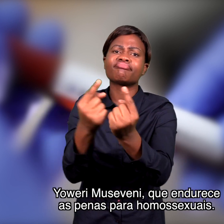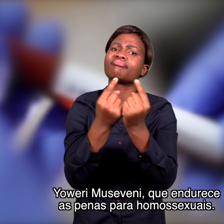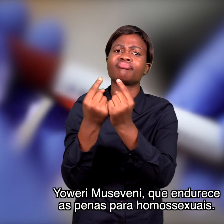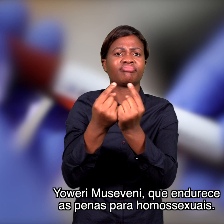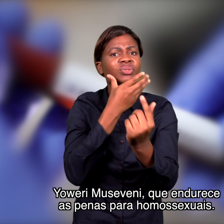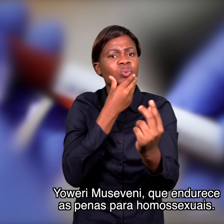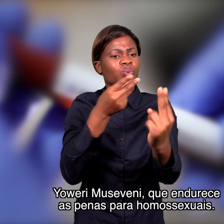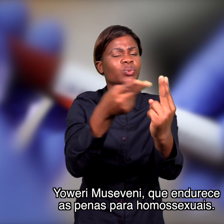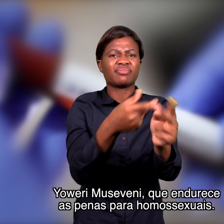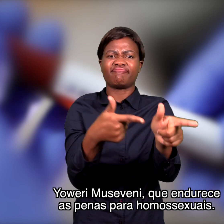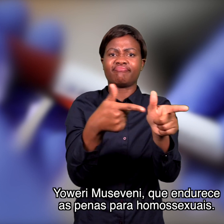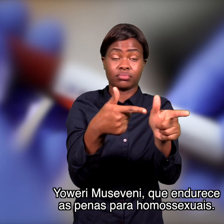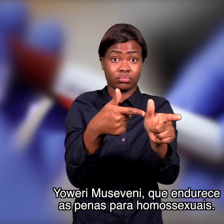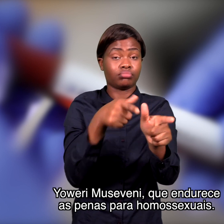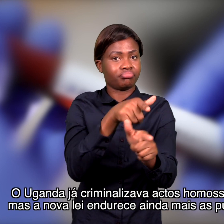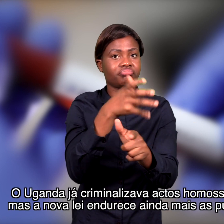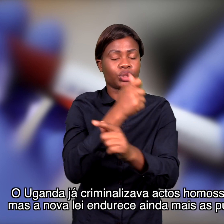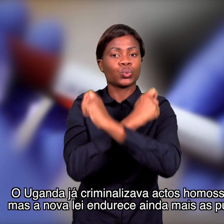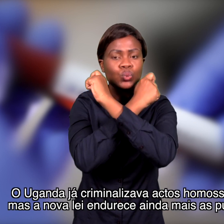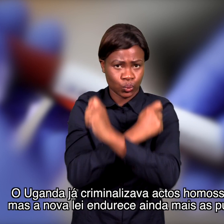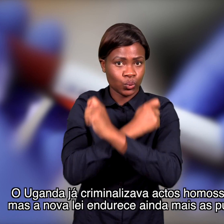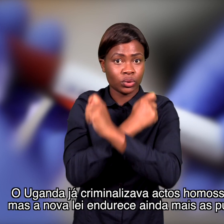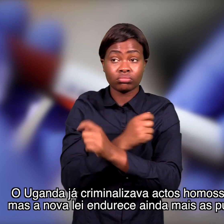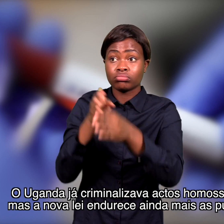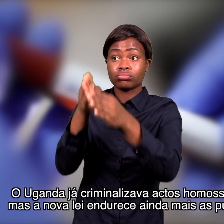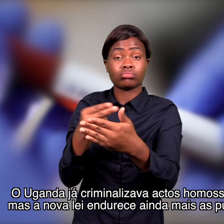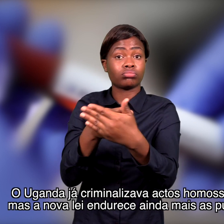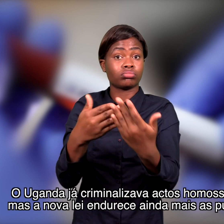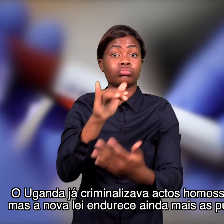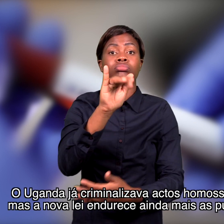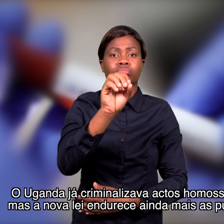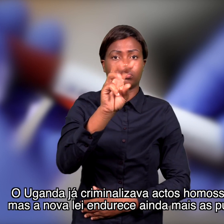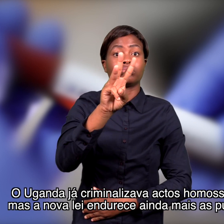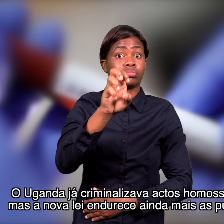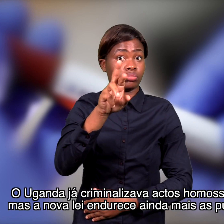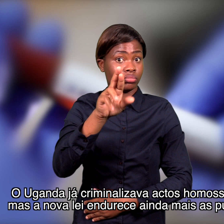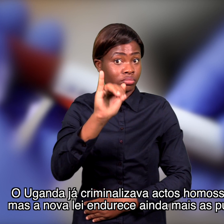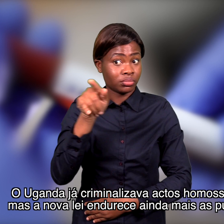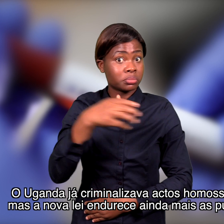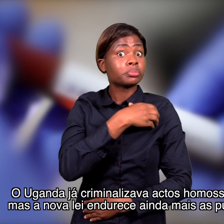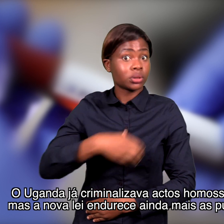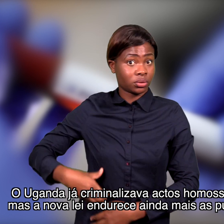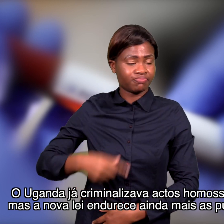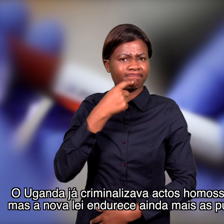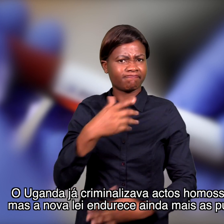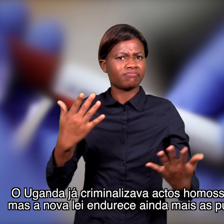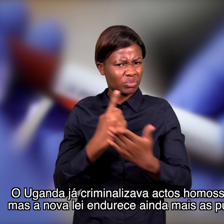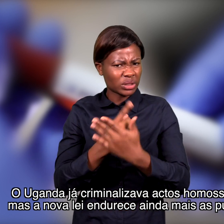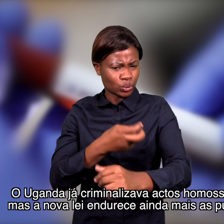para homossexuais. O Uganda já criminalizava atos homossexuais, mas a nova lei endurece ainda mais